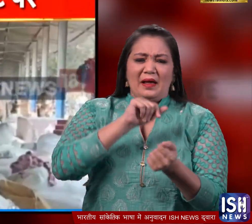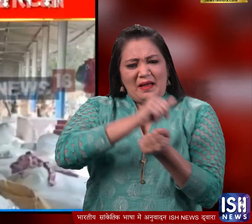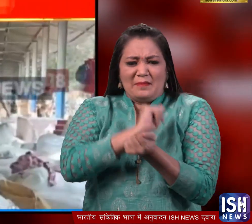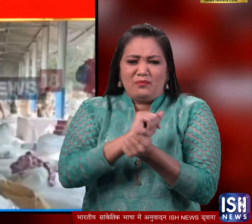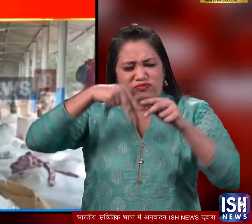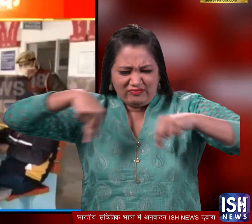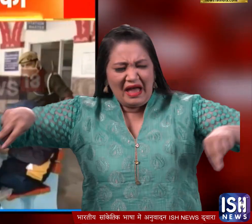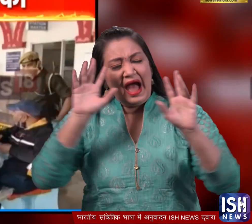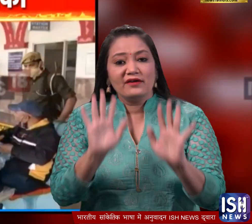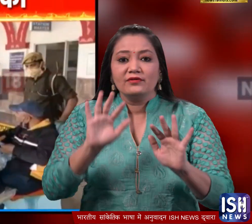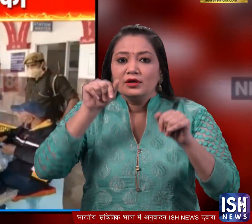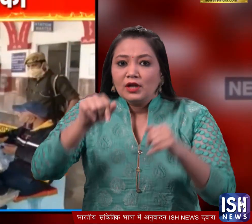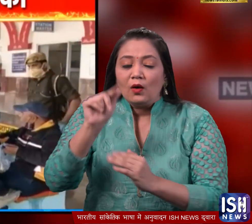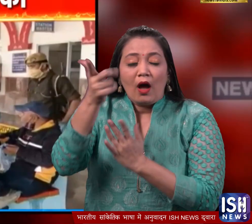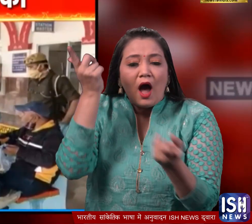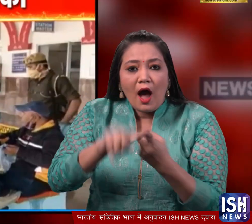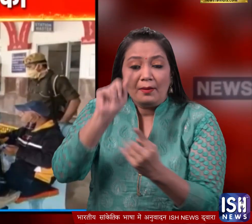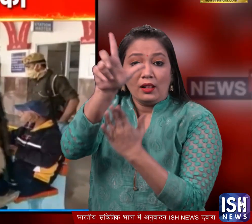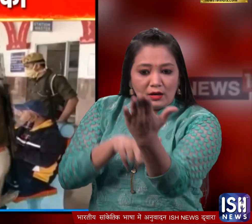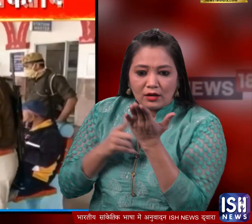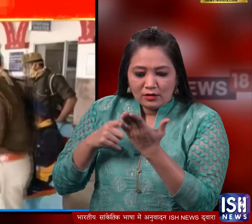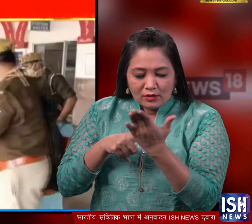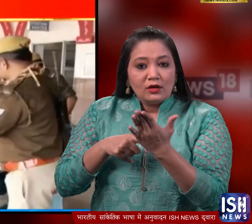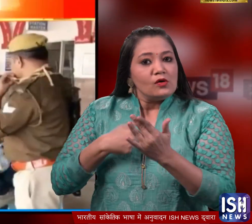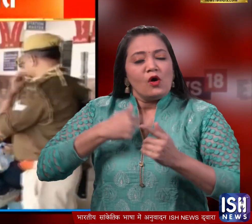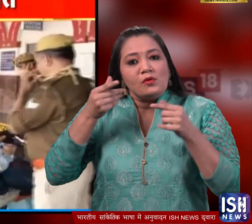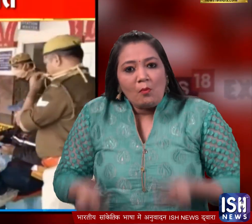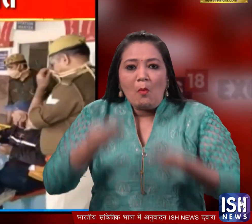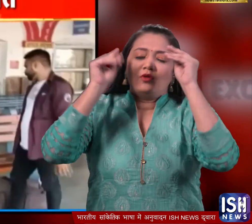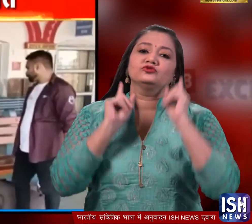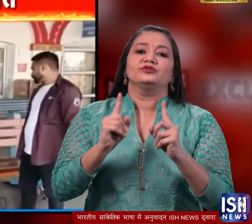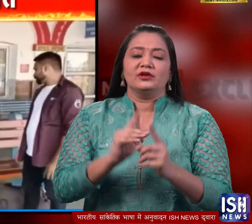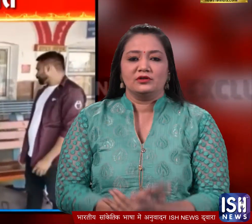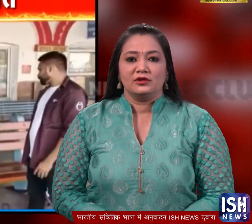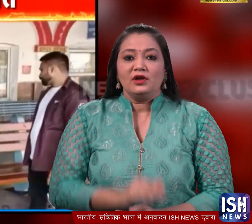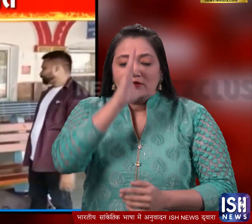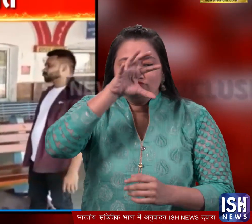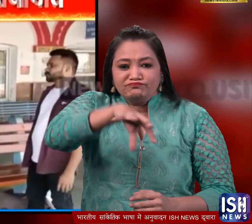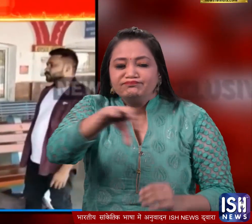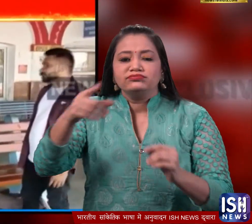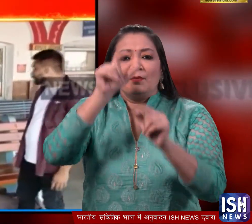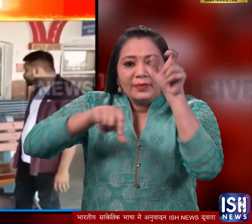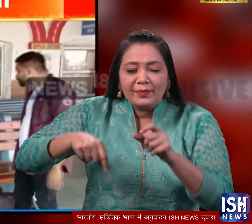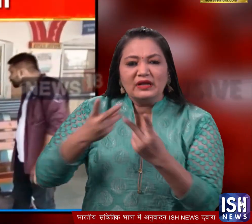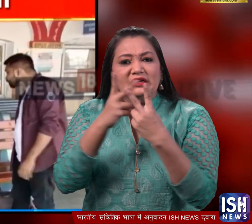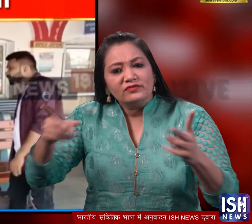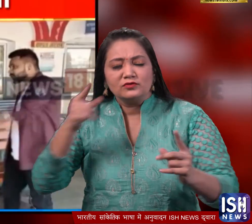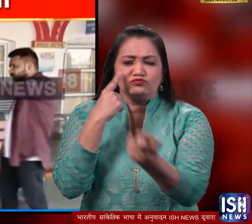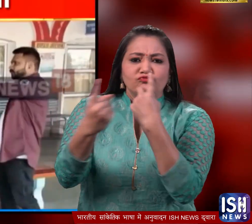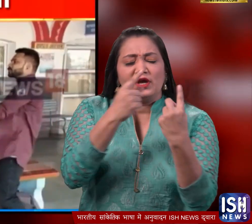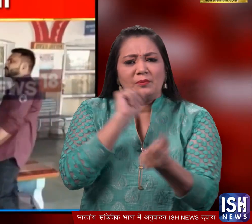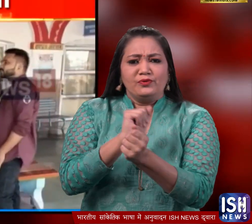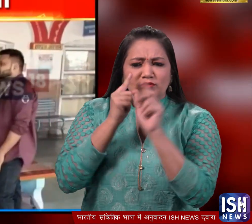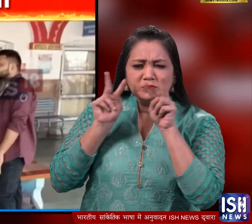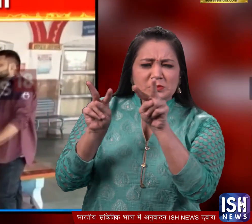खास इंतजाम किए गए थे, लेकिन आतंकी हमले की धमकी के बाद पुलिस और सतर्क हो गई, जिसकी वजह से स्टेशन पर आने जाने वाले हर यात्री